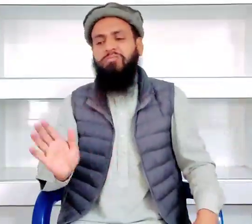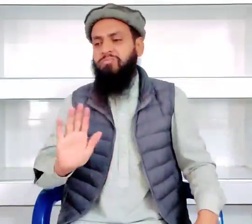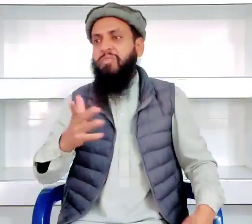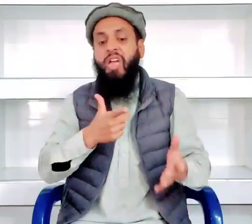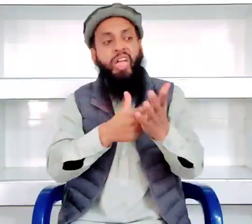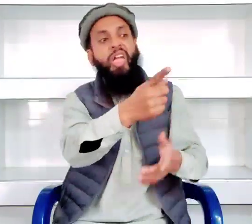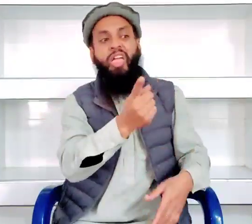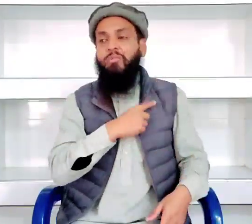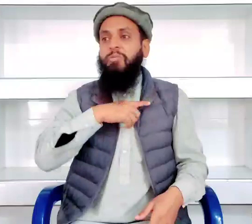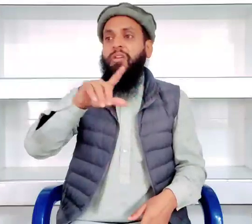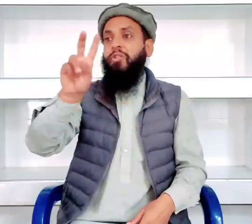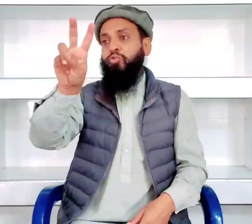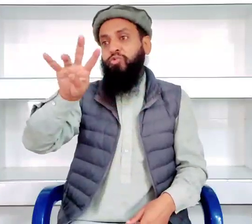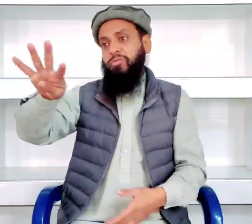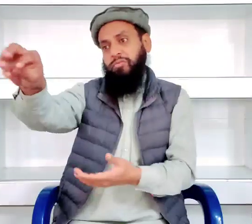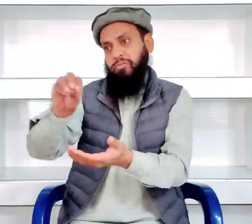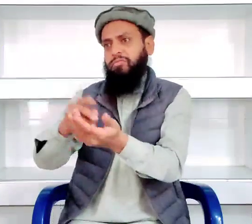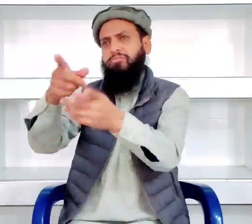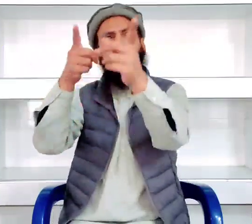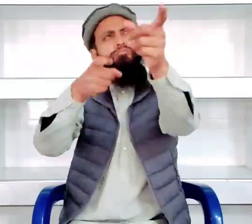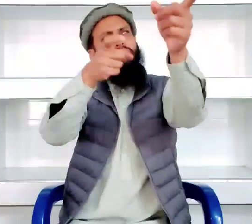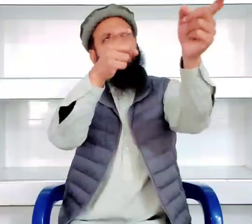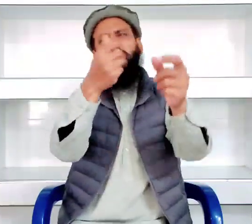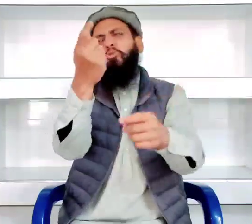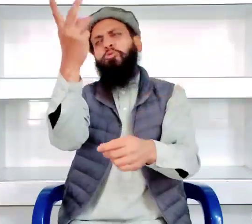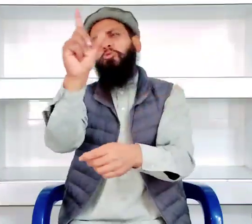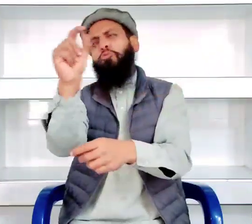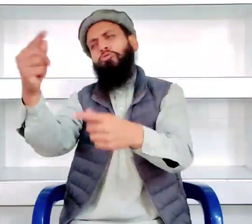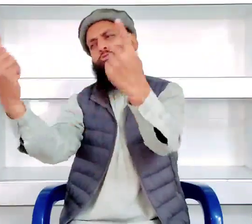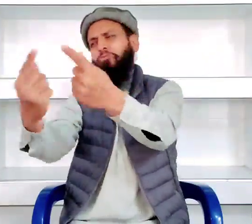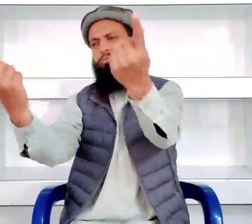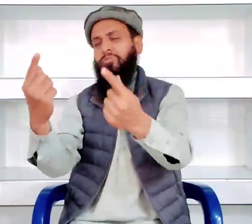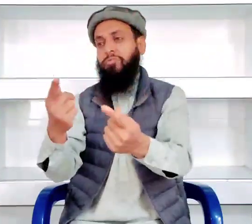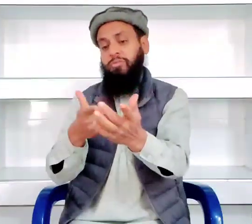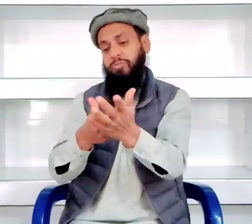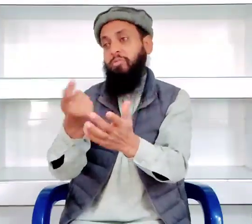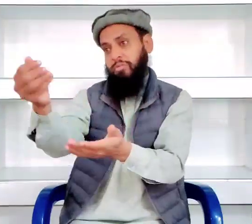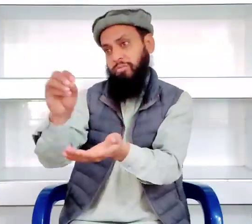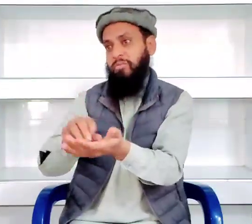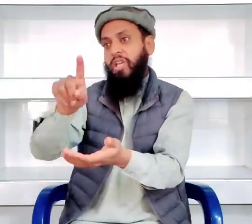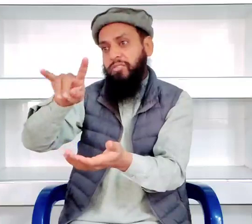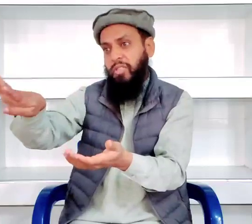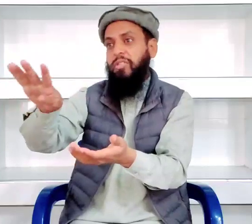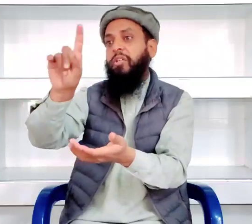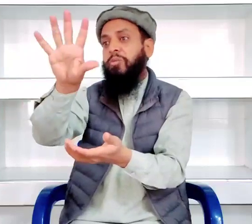کرو لیکن اور تے پرندے نو جا بھائی ٹھیک ہے ساڈے اتنے پیسے دے دیو جنے پھڑ لو تواڈے اے دے تو رسول